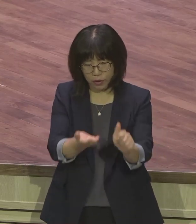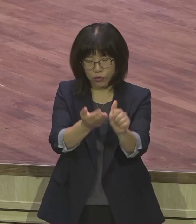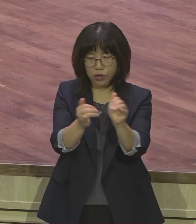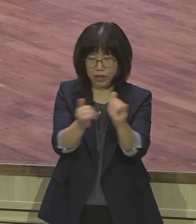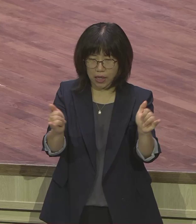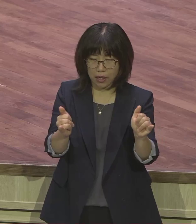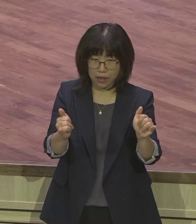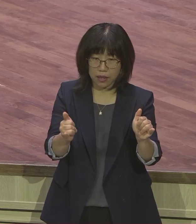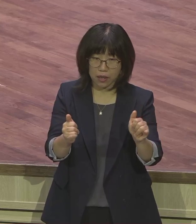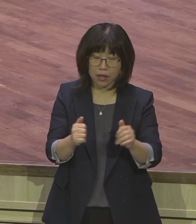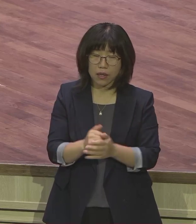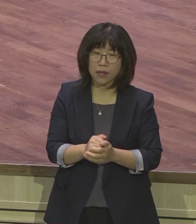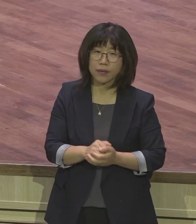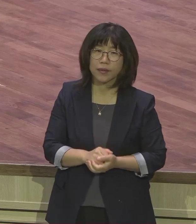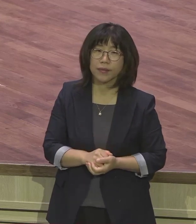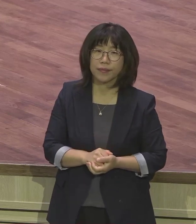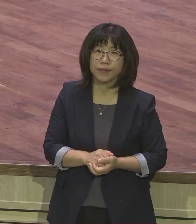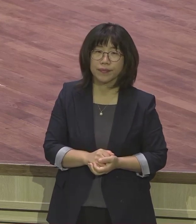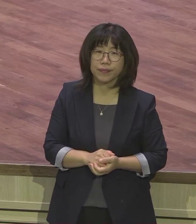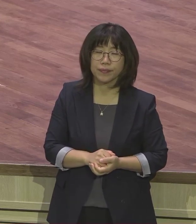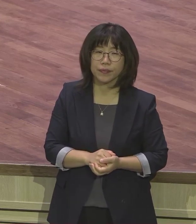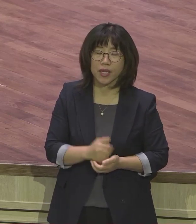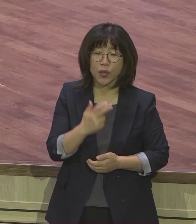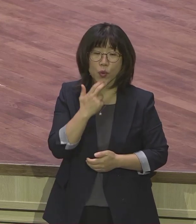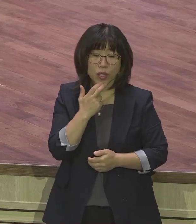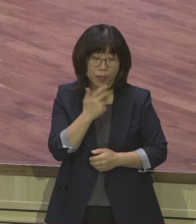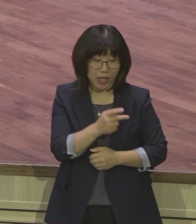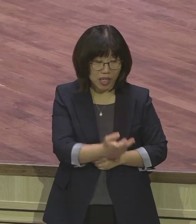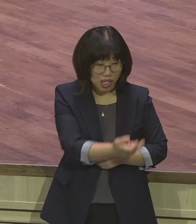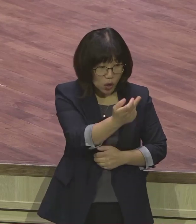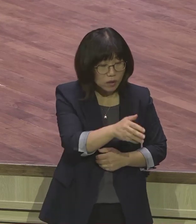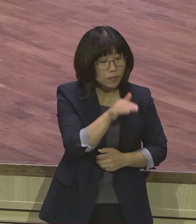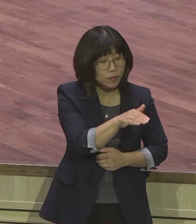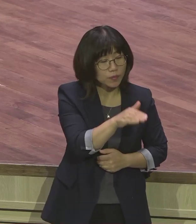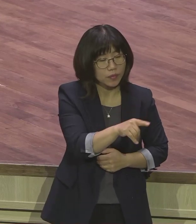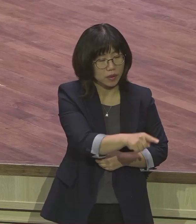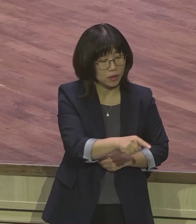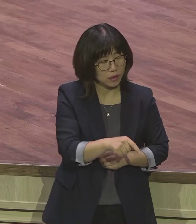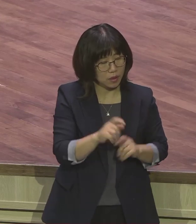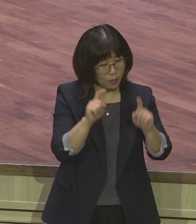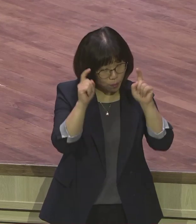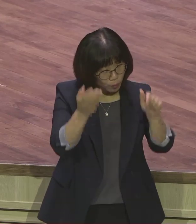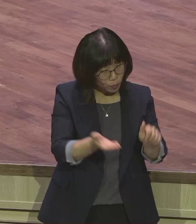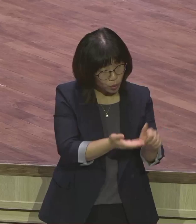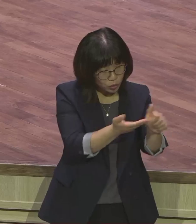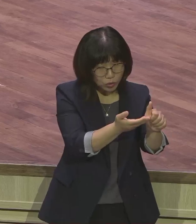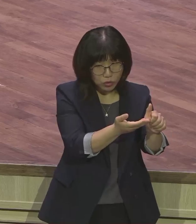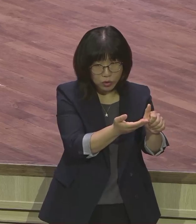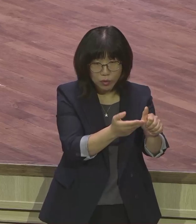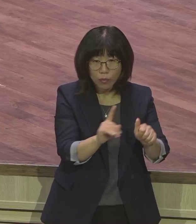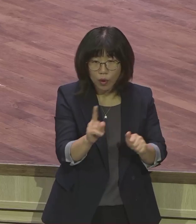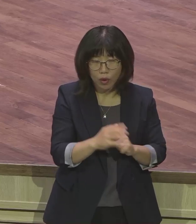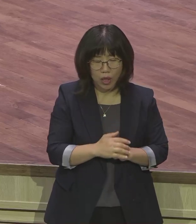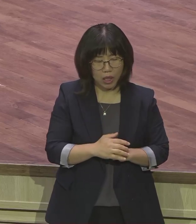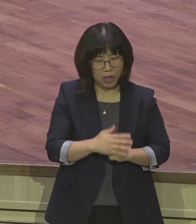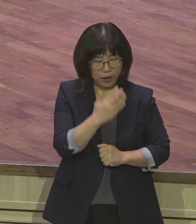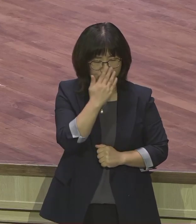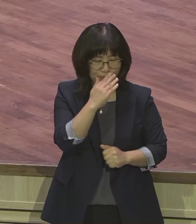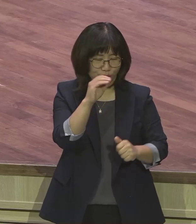말하라라고 했어요 당시에 애급사회에서 목축한다 이거는 기피대상이에요